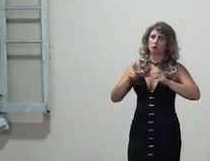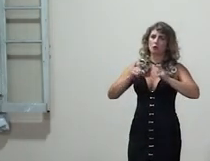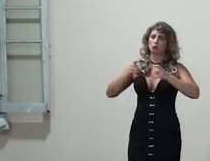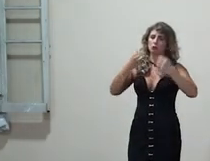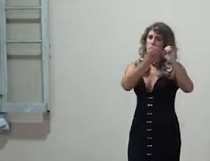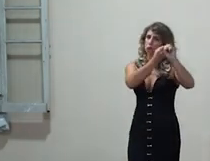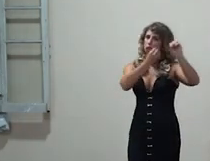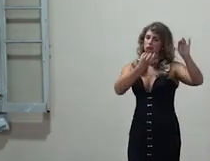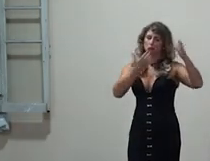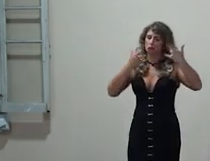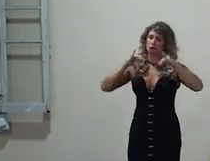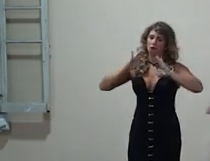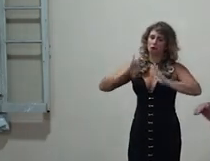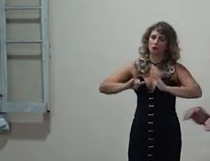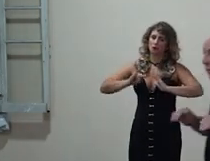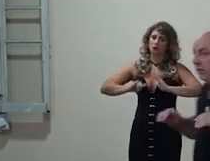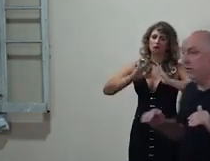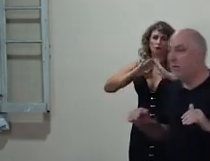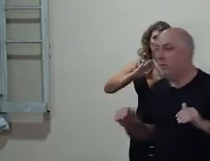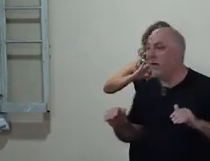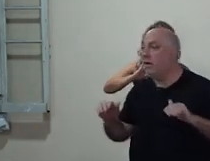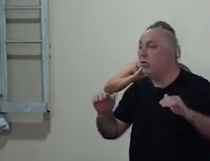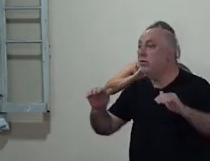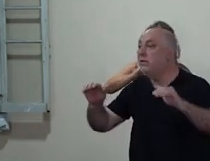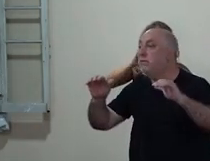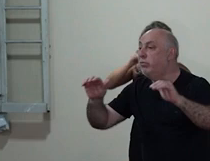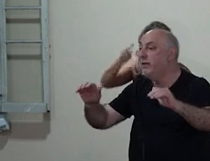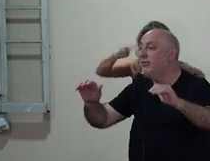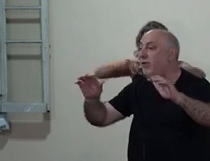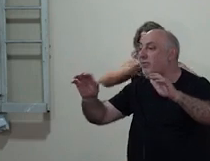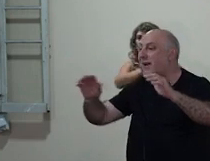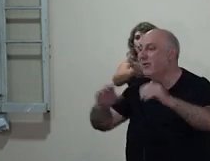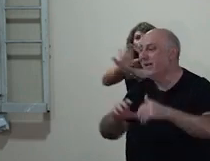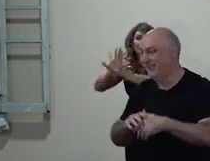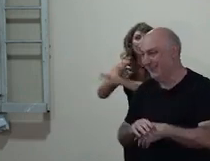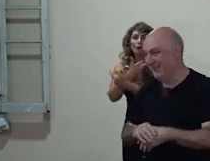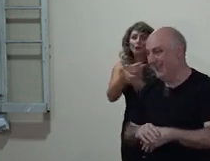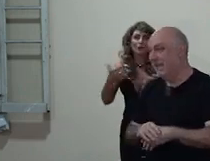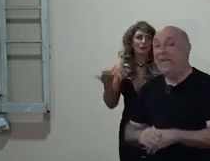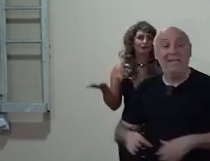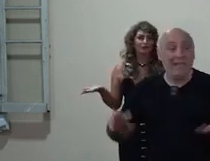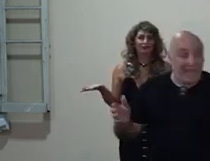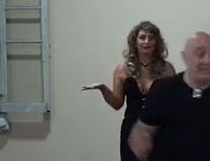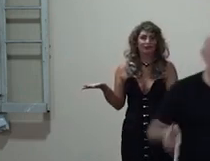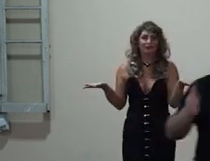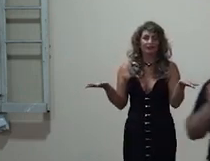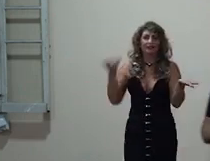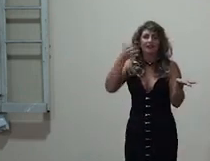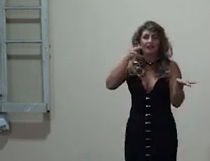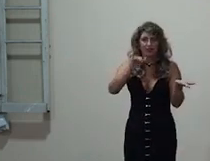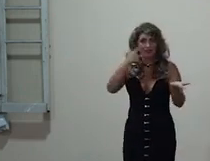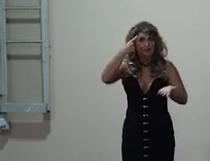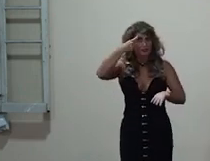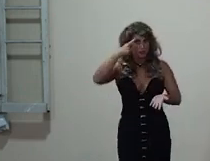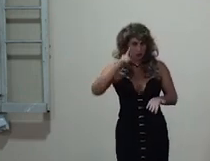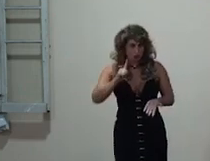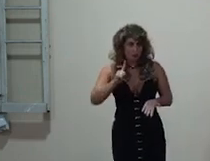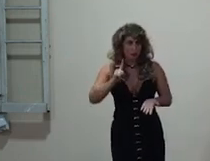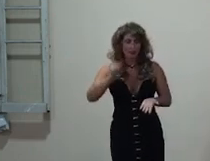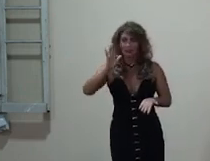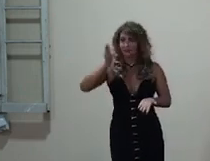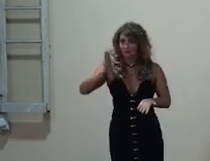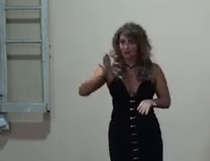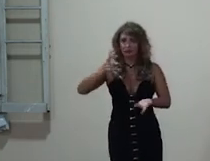Não saio de casa, se não for para contribuir com alguma coisa. E este dia, eu já estou